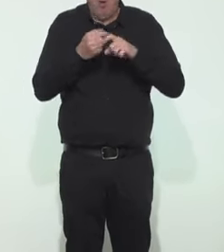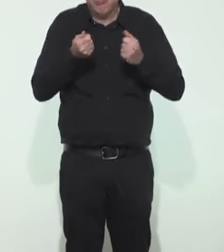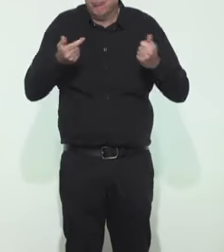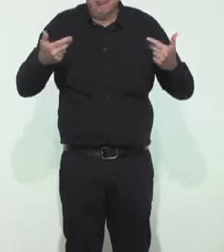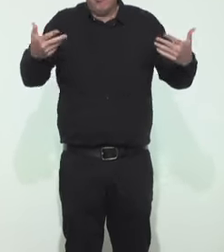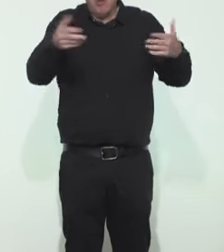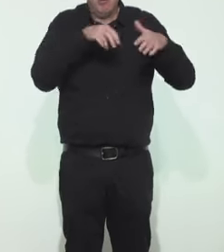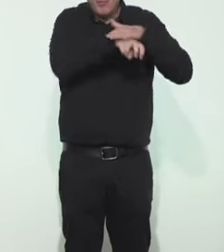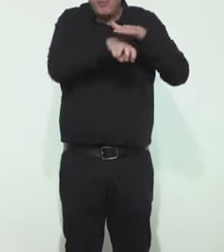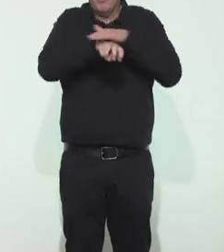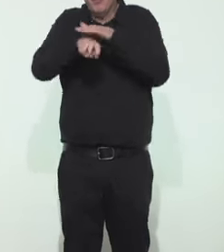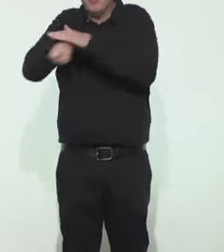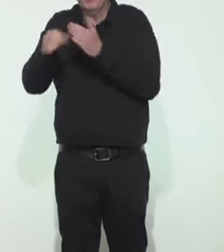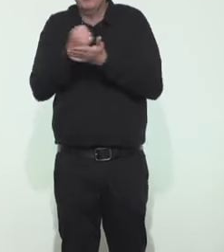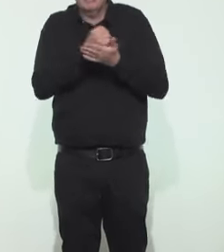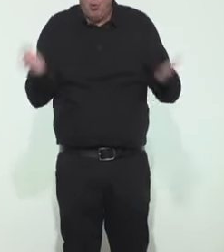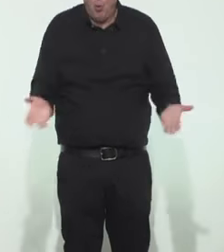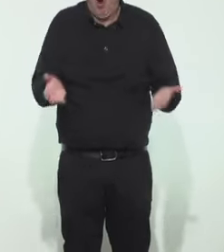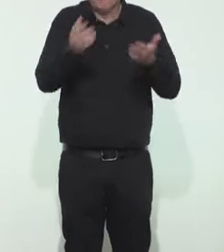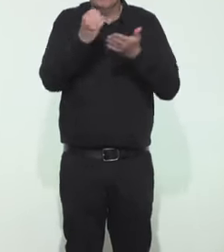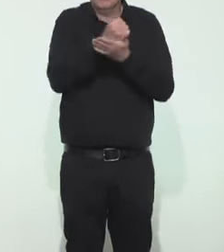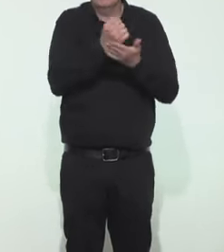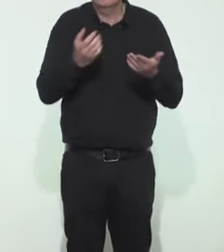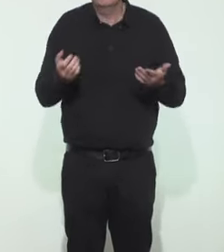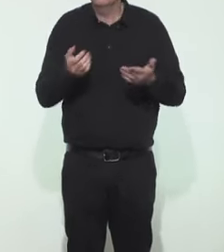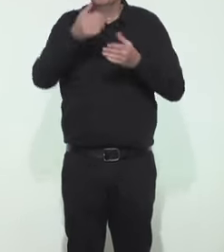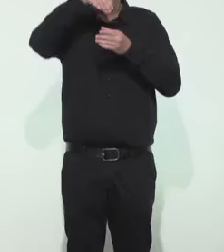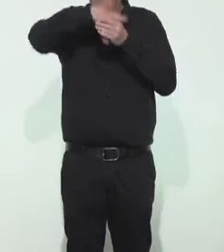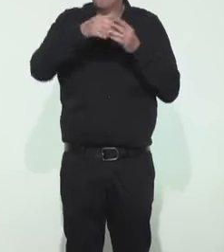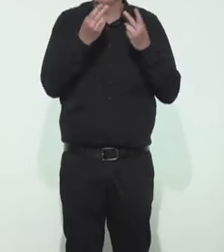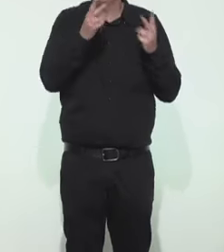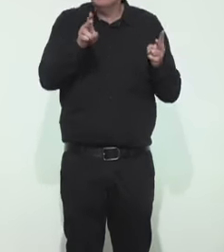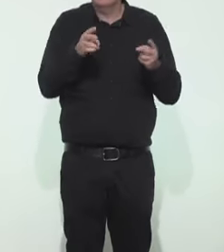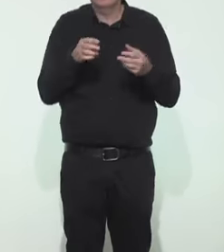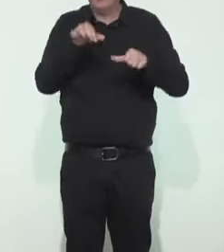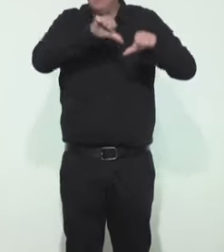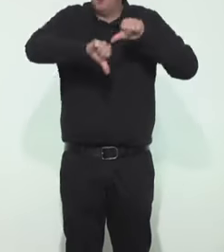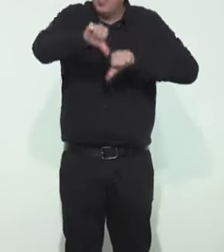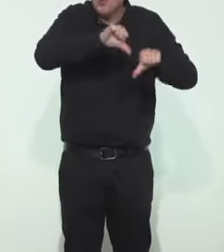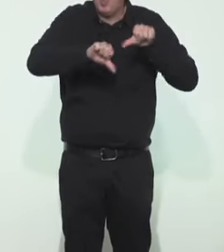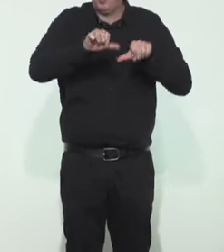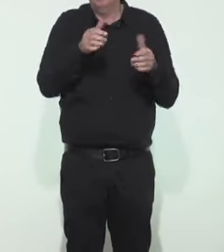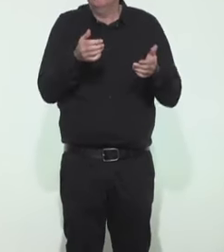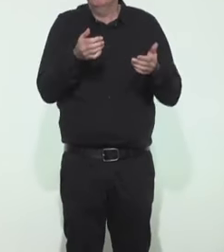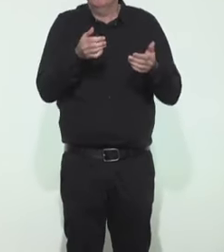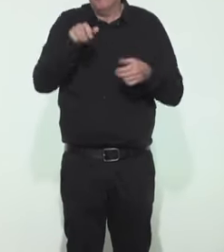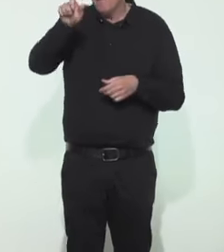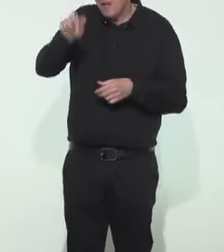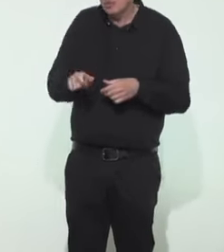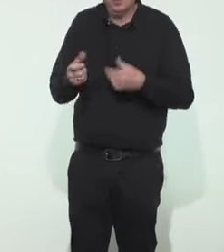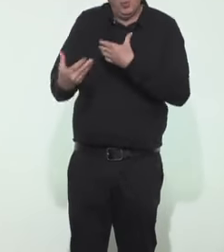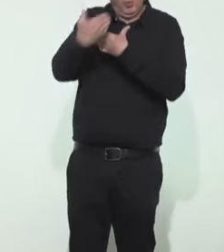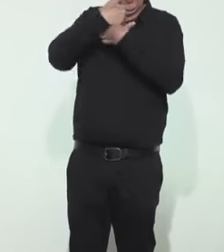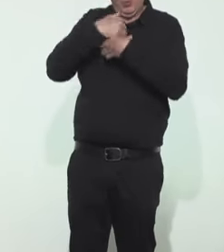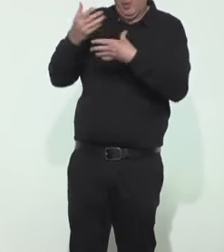ces tests et en particulier ses de l'organisation souvent de ville laboratoire qui soit accueille des personnes qui veulent se faire